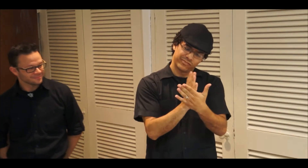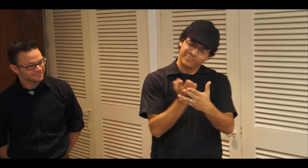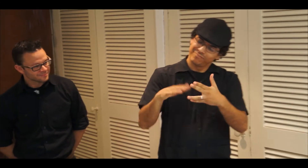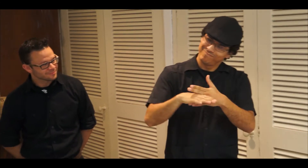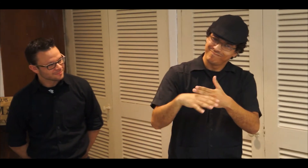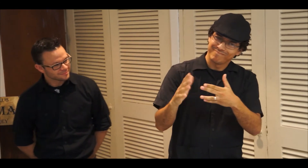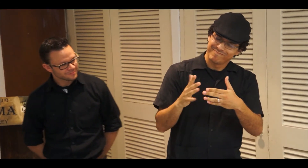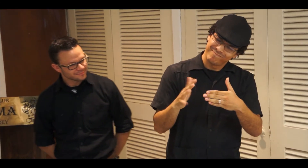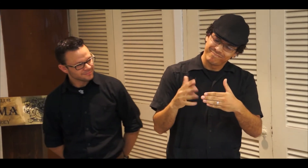Tiene un tostado medio